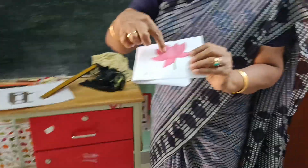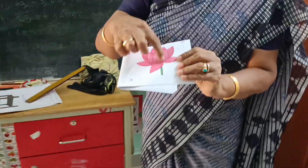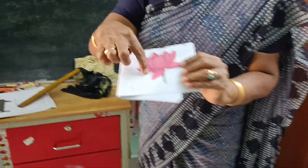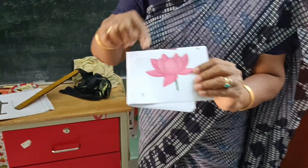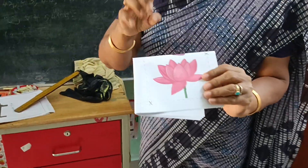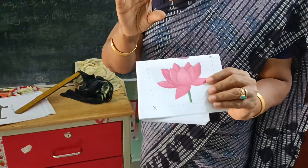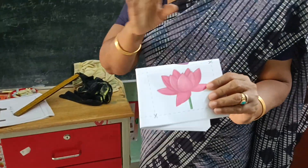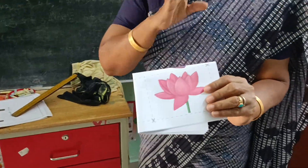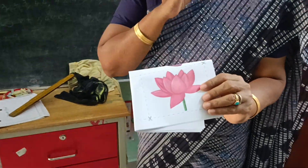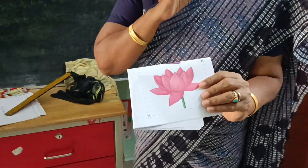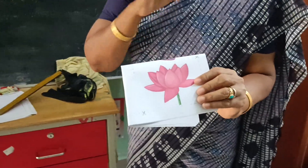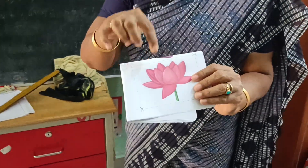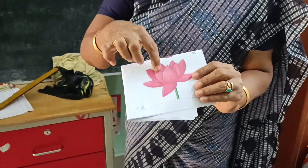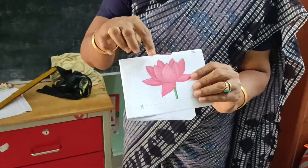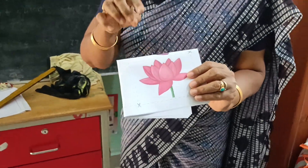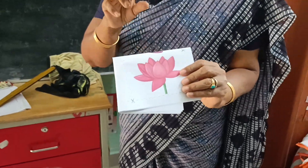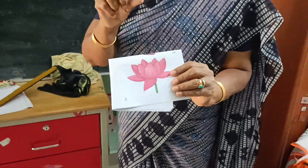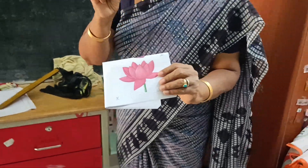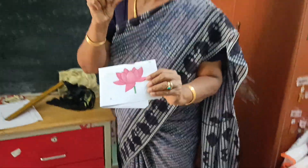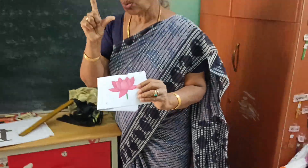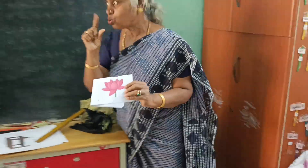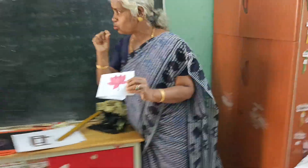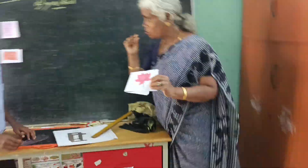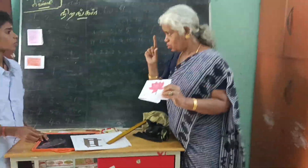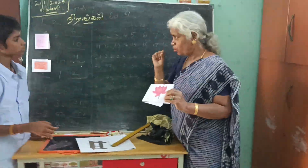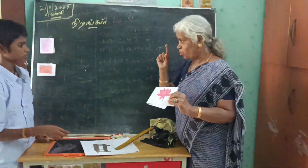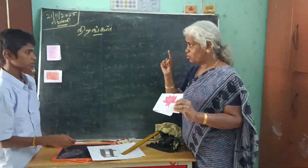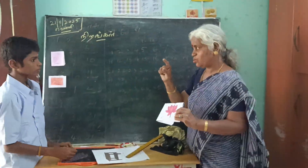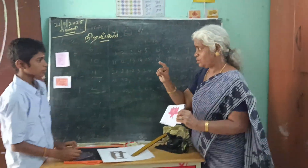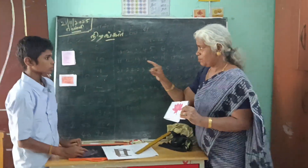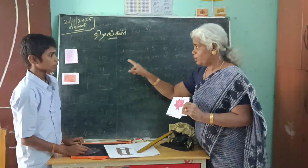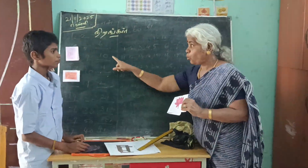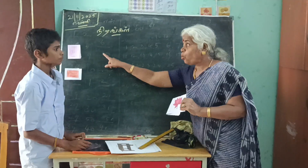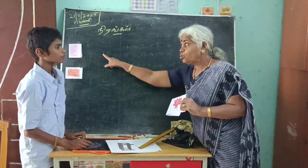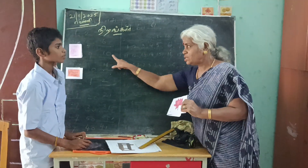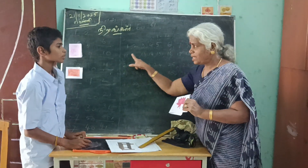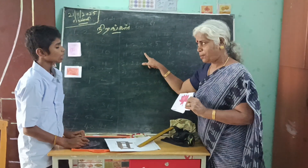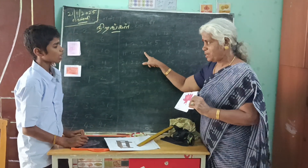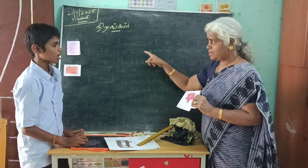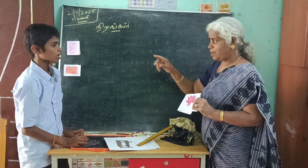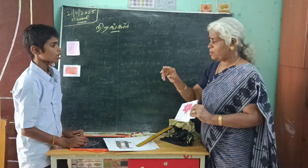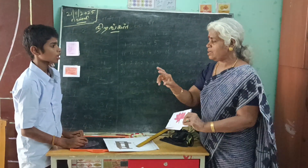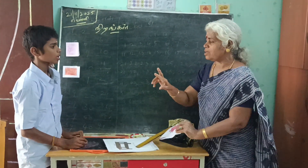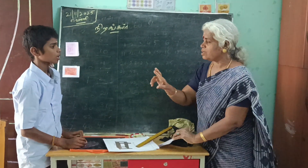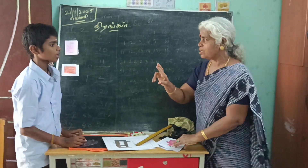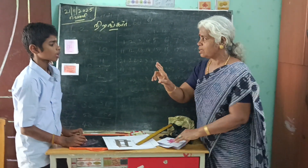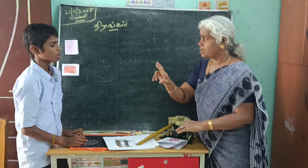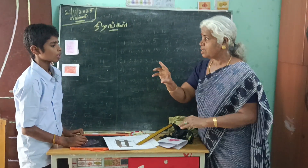இது என்ன கலரு? ரோஸ். ரோஸ். ரோஸ் நிறம் எழுதலாமா?